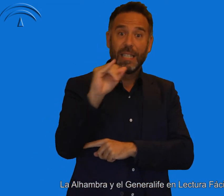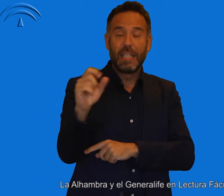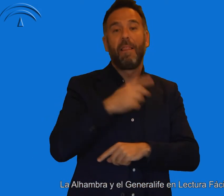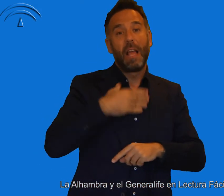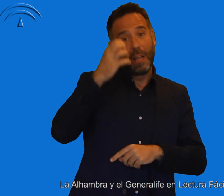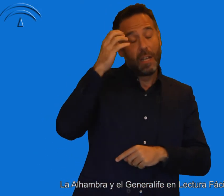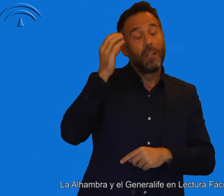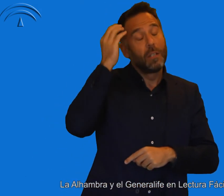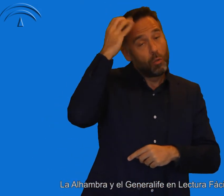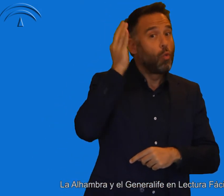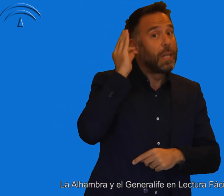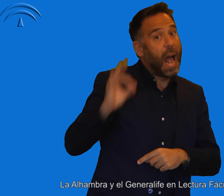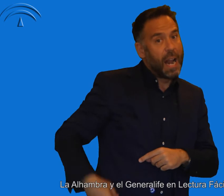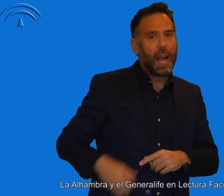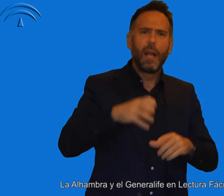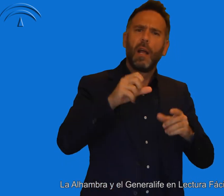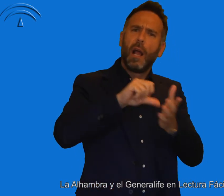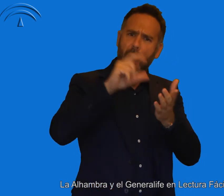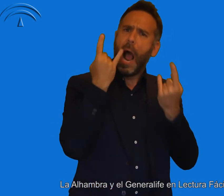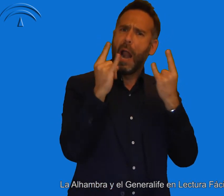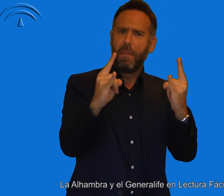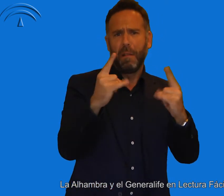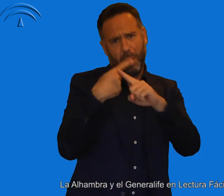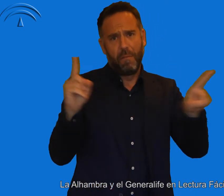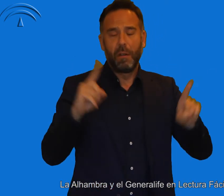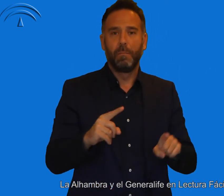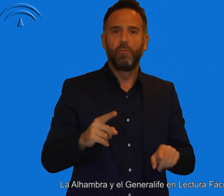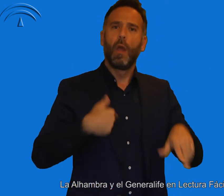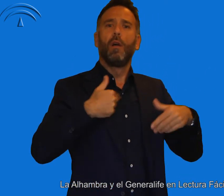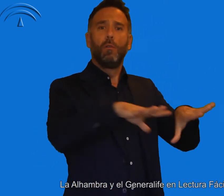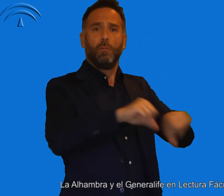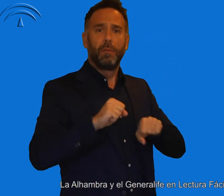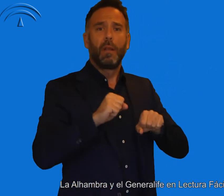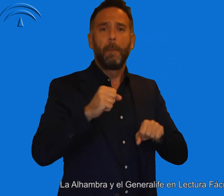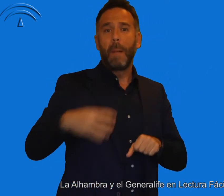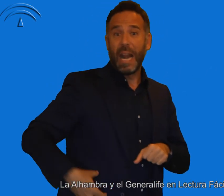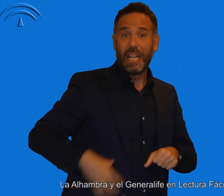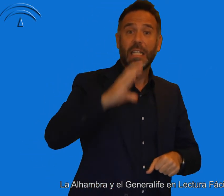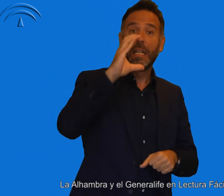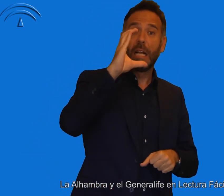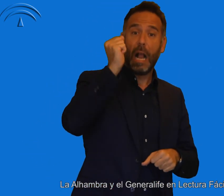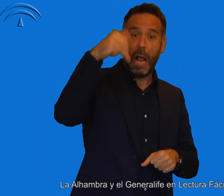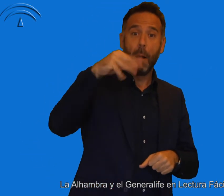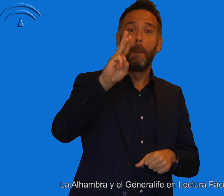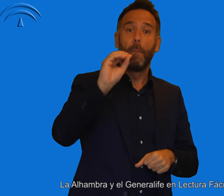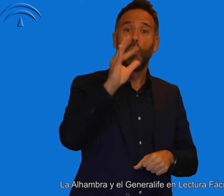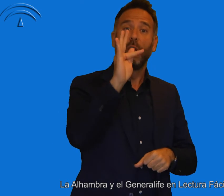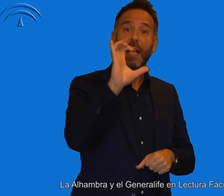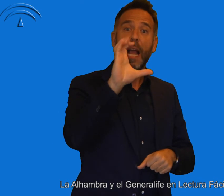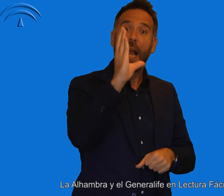diferente. Los propietarios del Generalife, los marqueses Campotejar, lo cambiaron a su gusto.